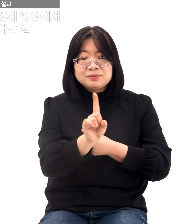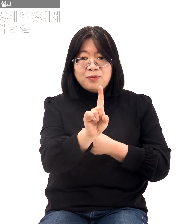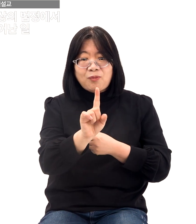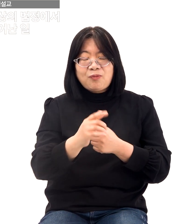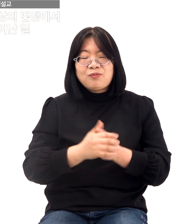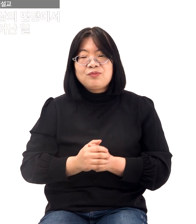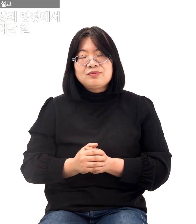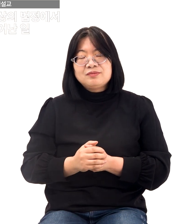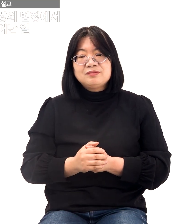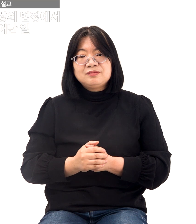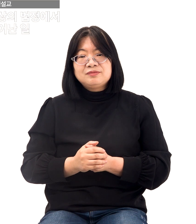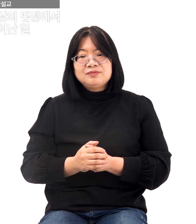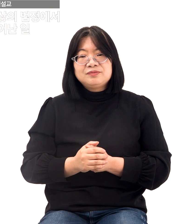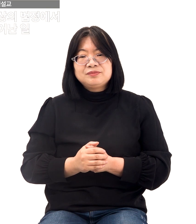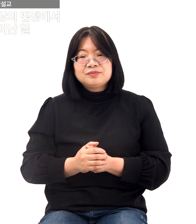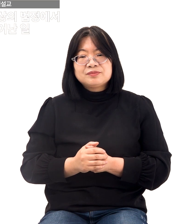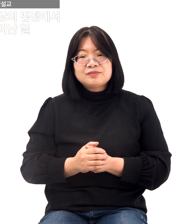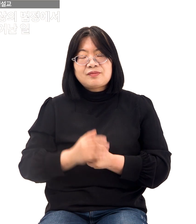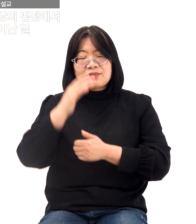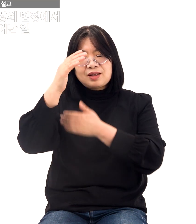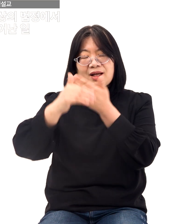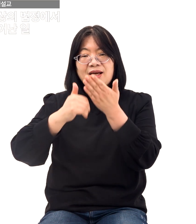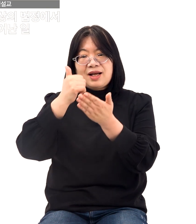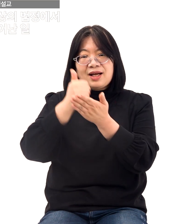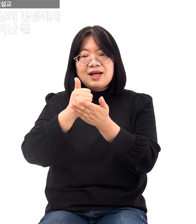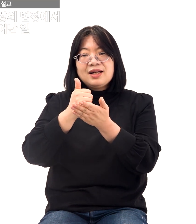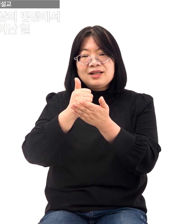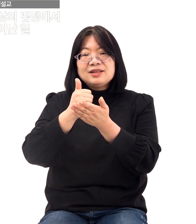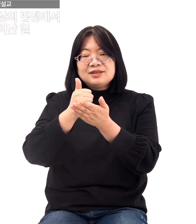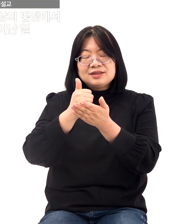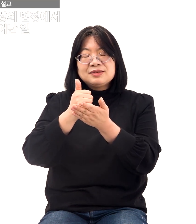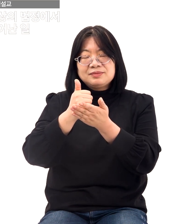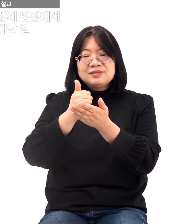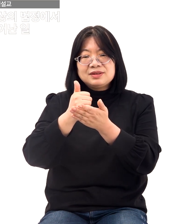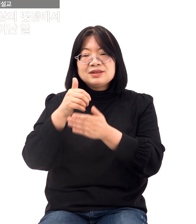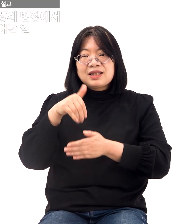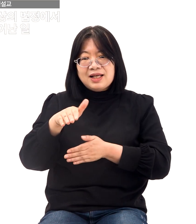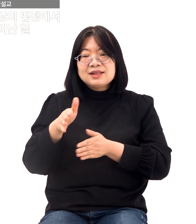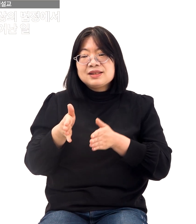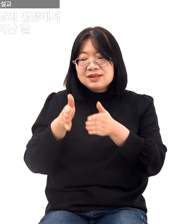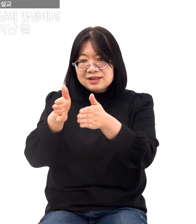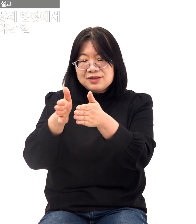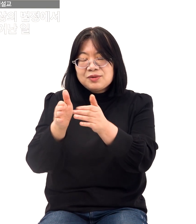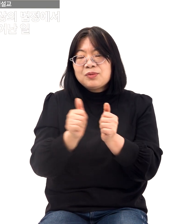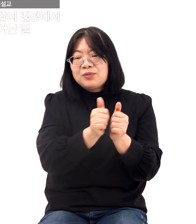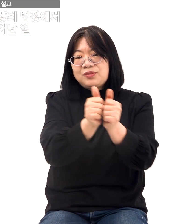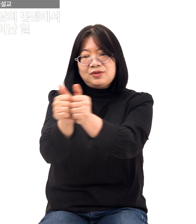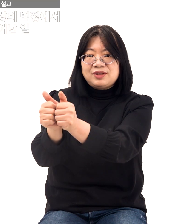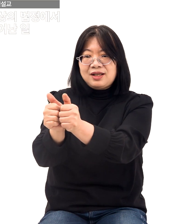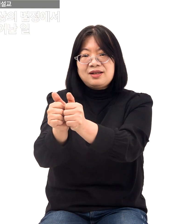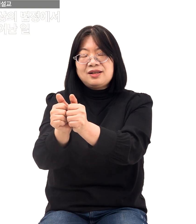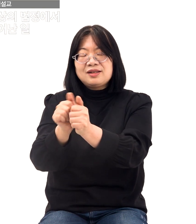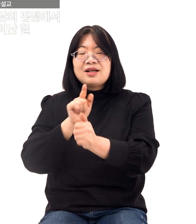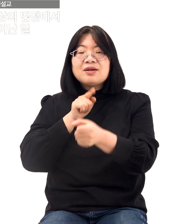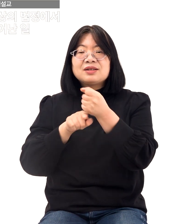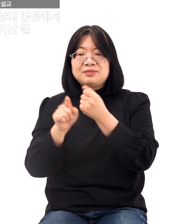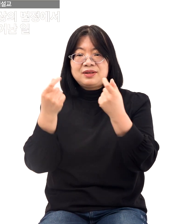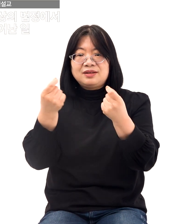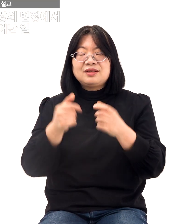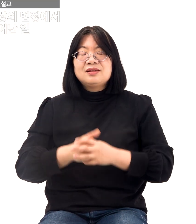뜻이에요? 내 길로 걸으며 그 뜻입니다. 그러니까 주님과 동행하면 그